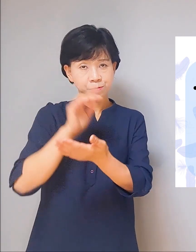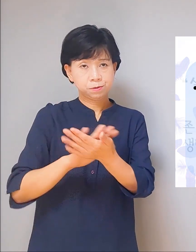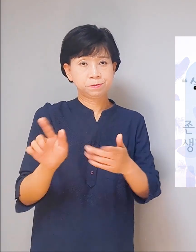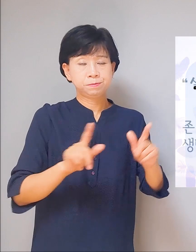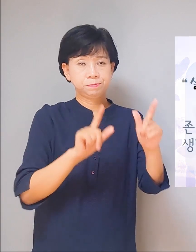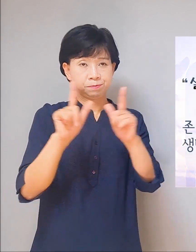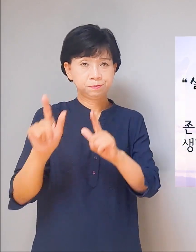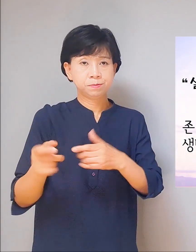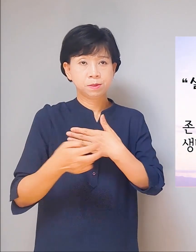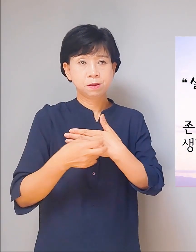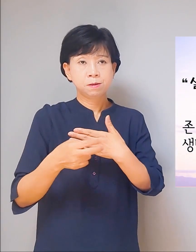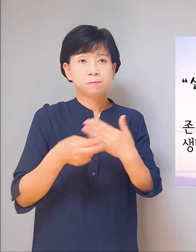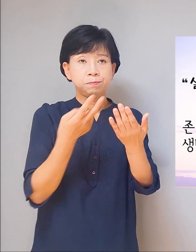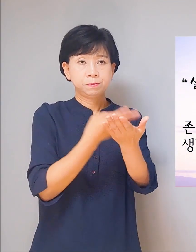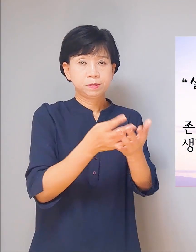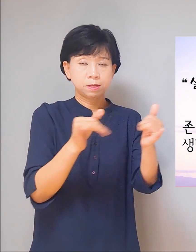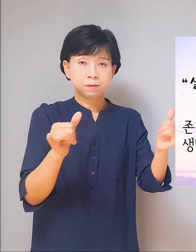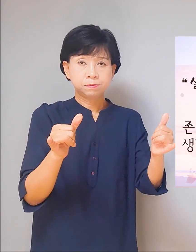부탁드립니다.